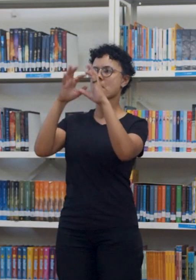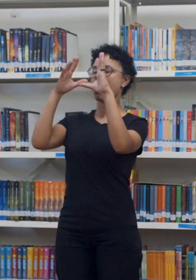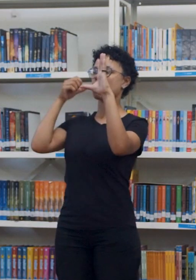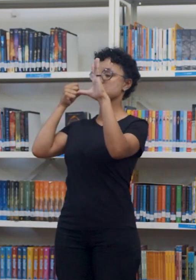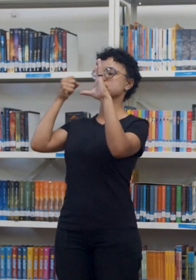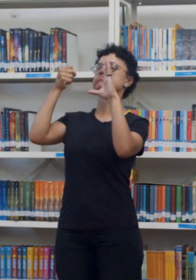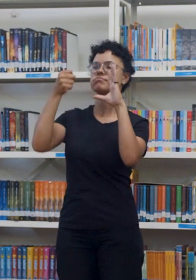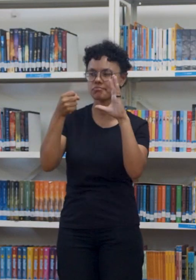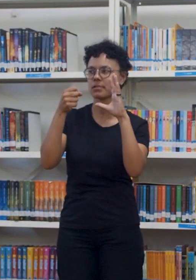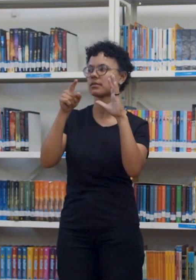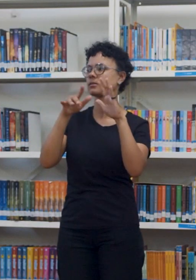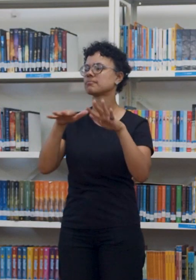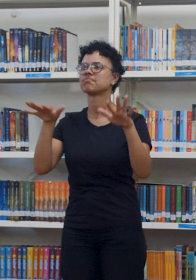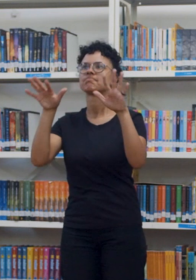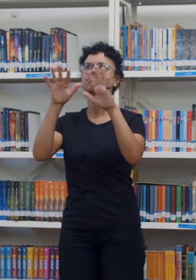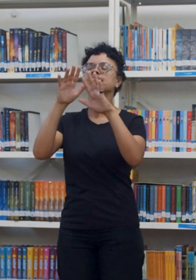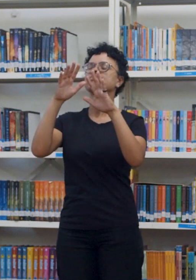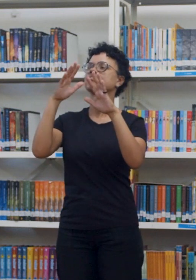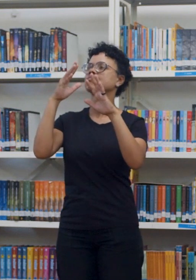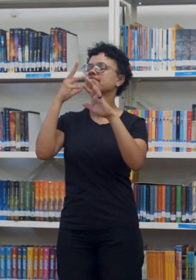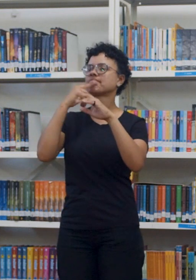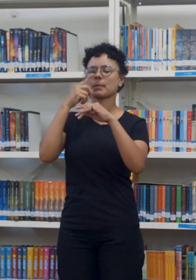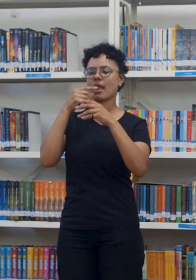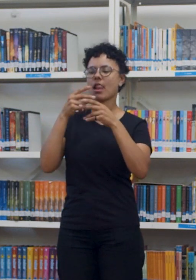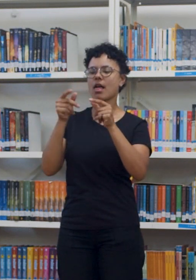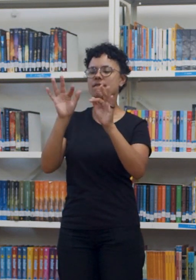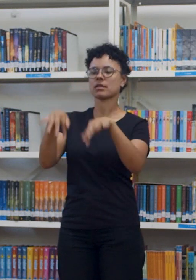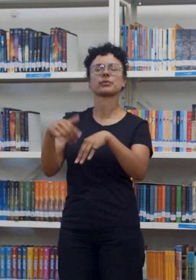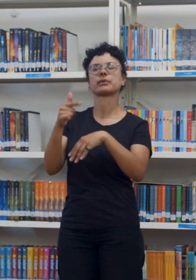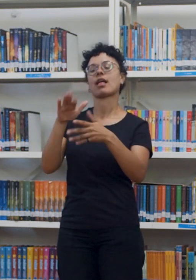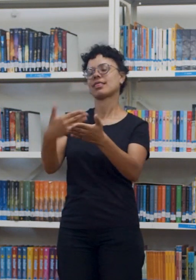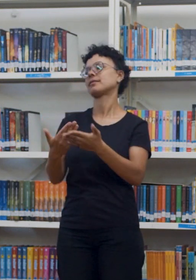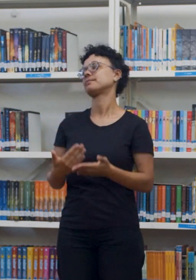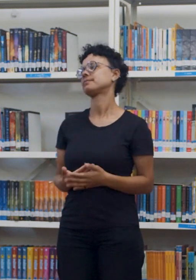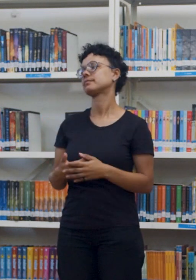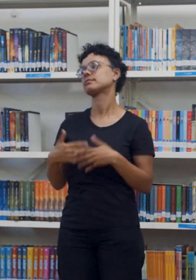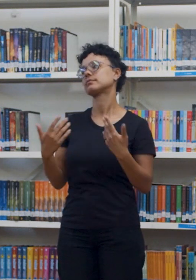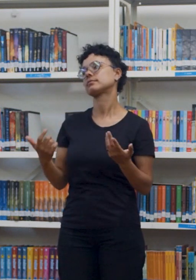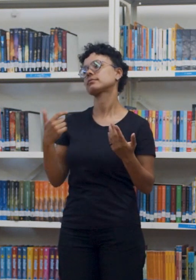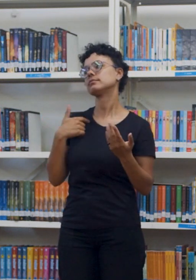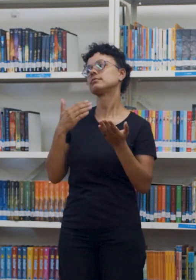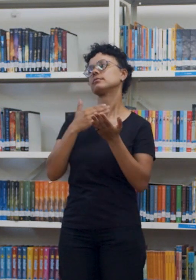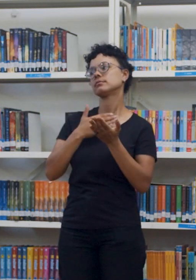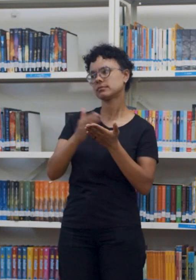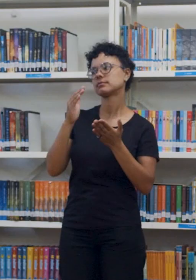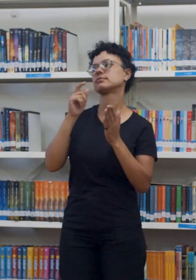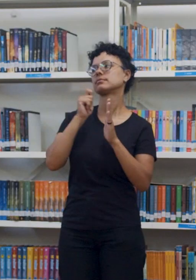recitadora, um universo sempre, até hoje. E eu comecei